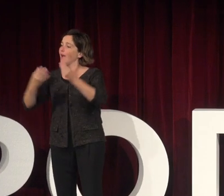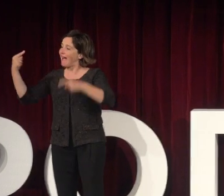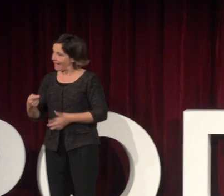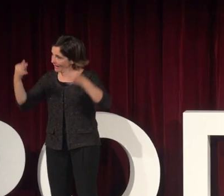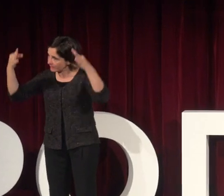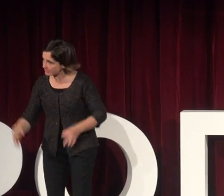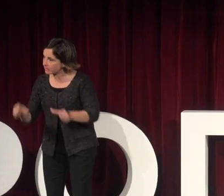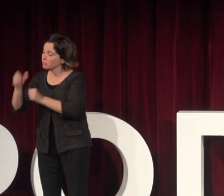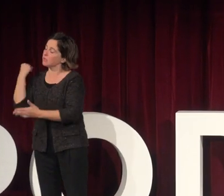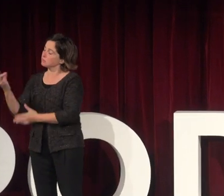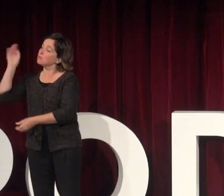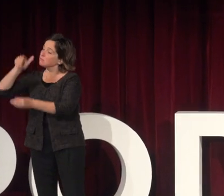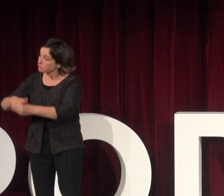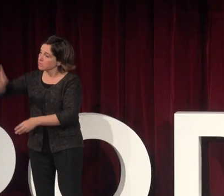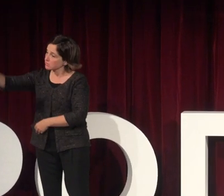garantías. Y en este